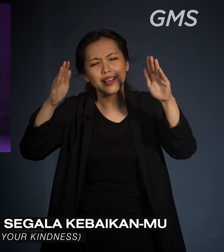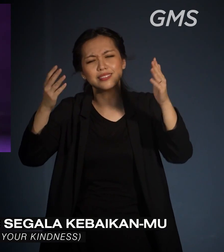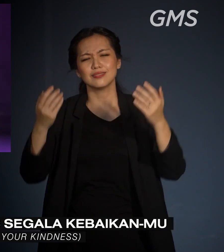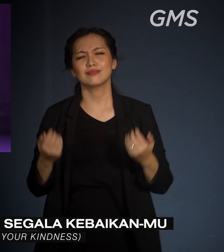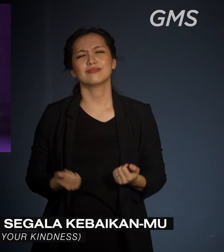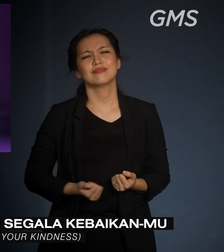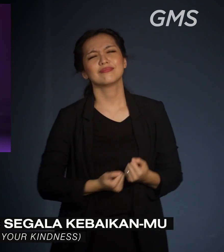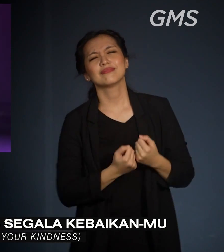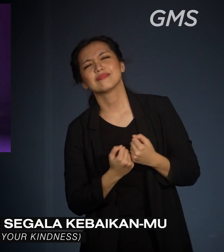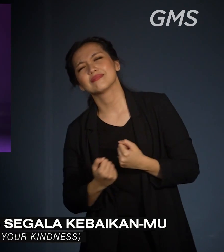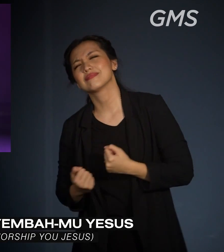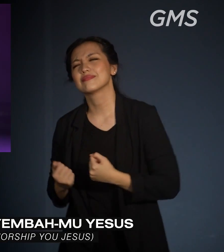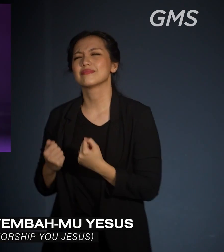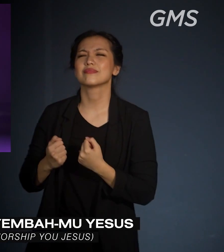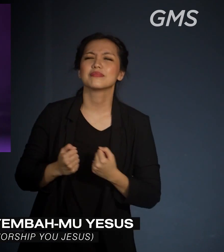kebaikanmu?